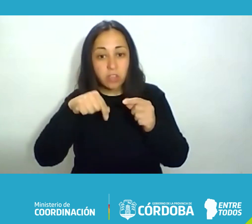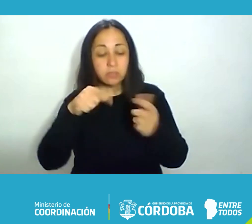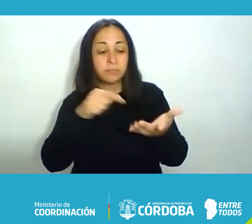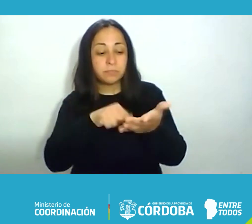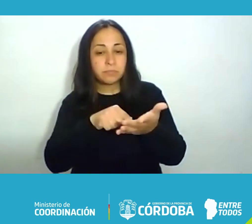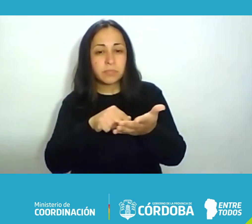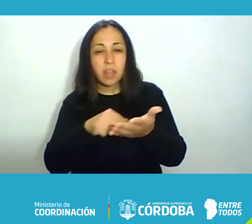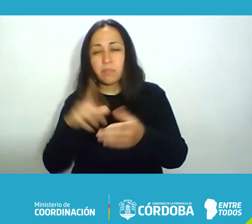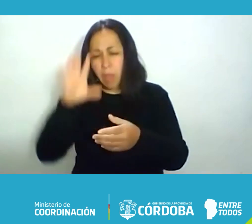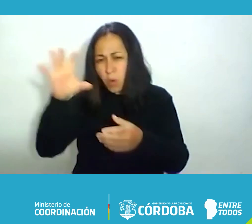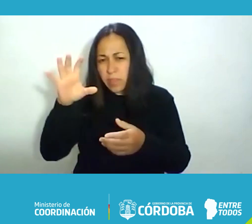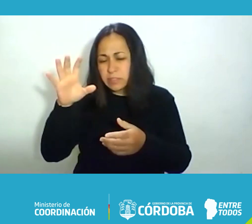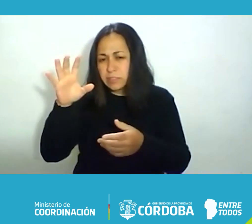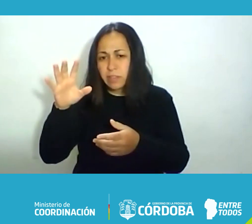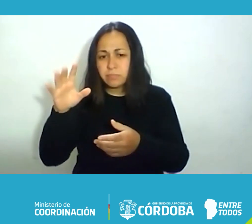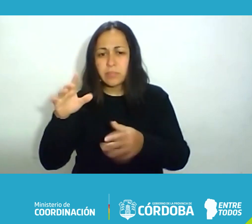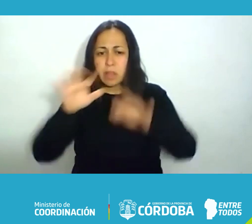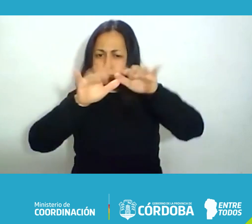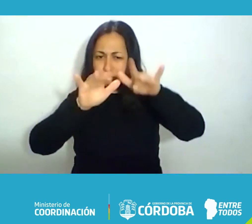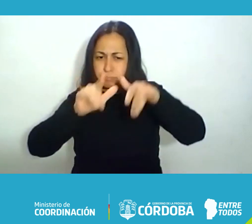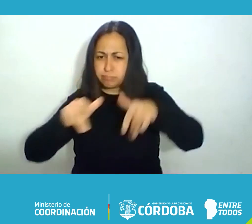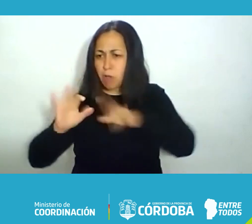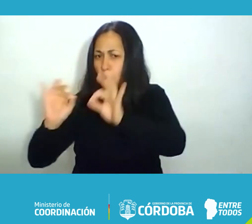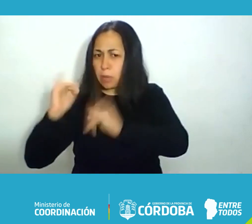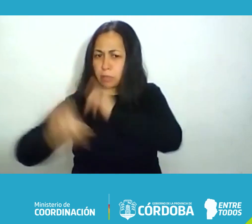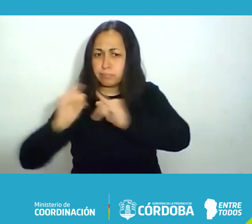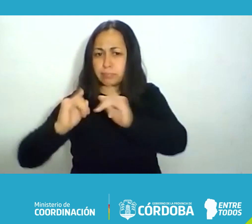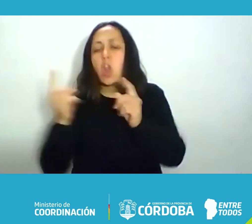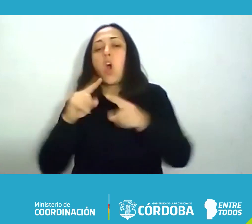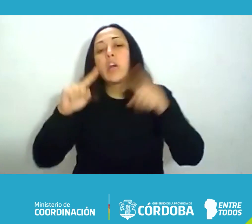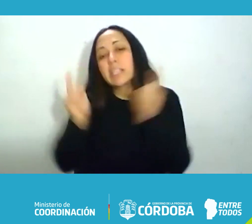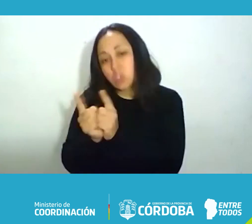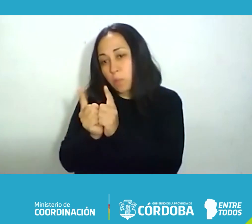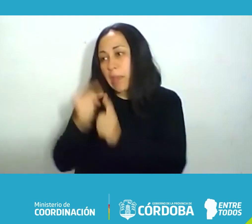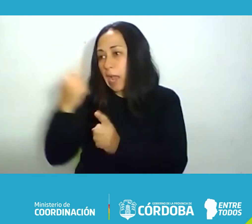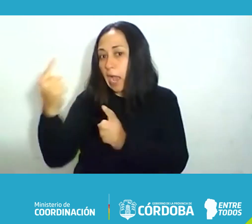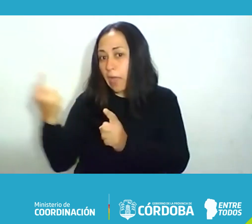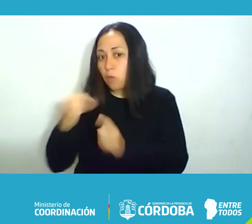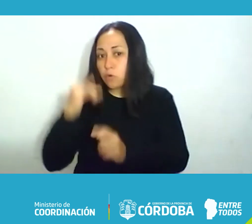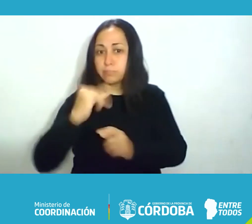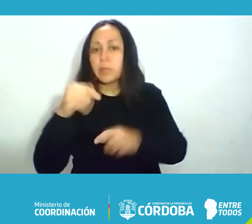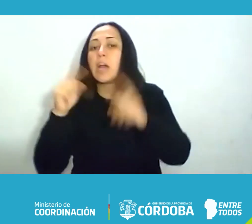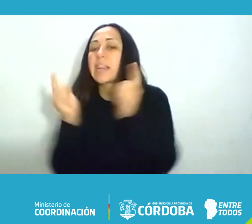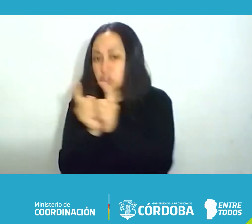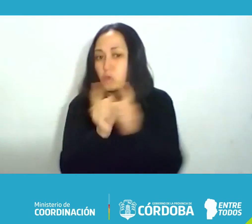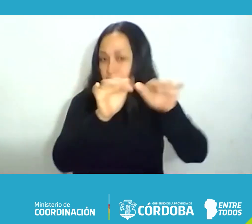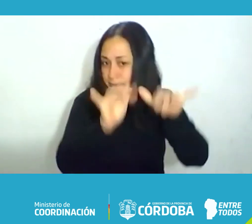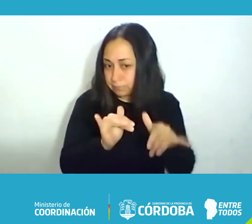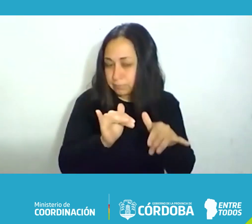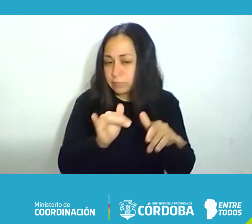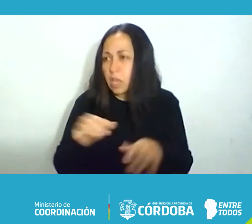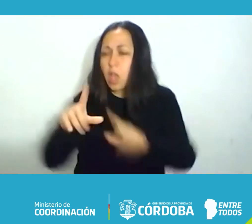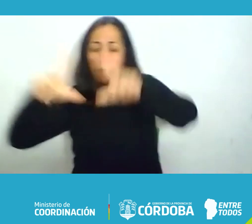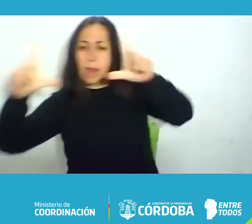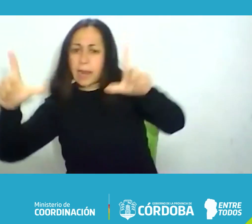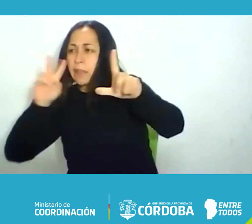recordando que no es una transcripción taquigráfica de lo que se ha dicho, sino es un resumen de lo que cada uno de los oradores ha dicho. Ahí veo que están poniendo un cartel, un segundito,